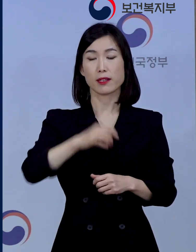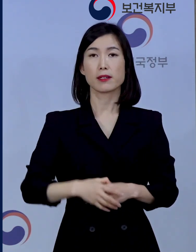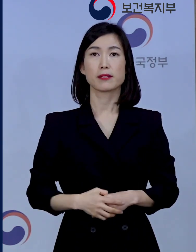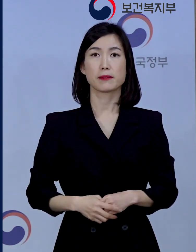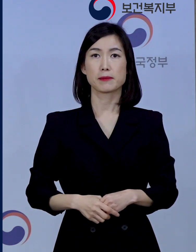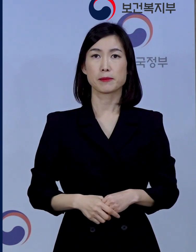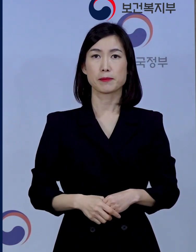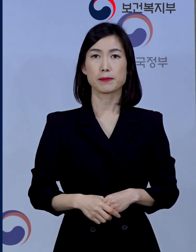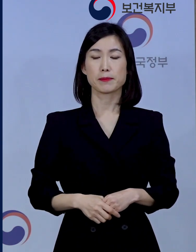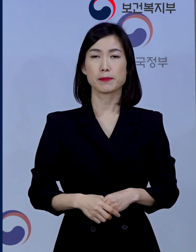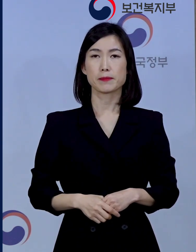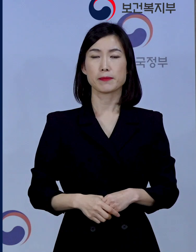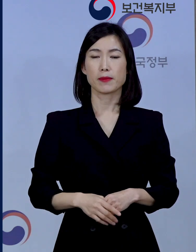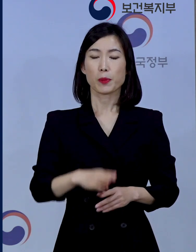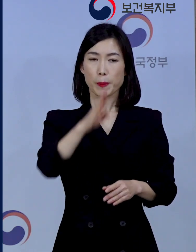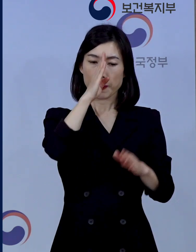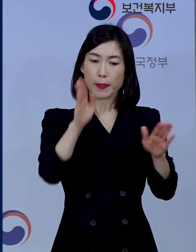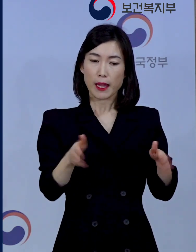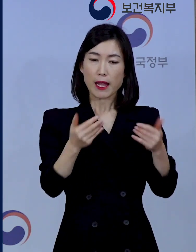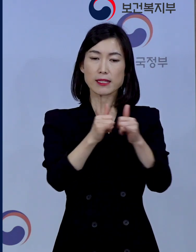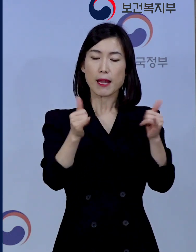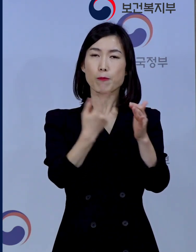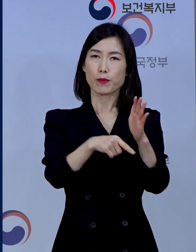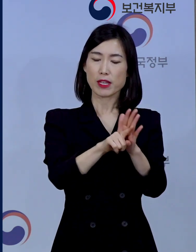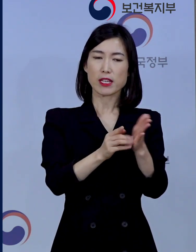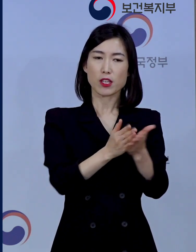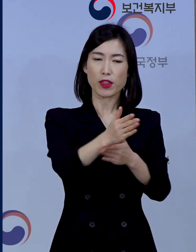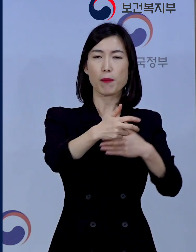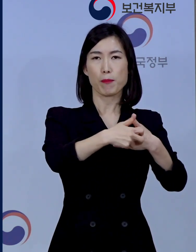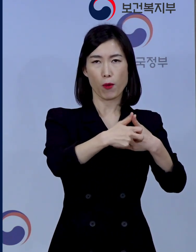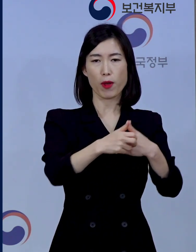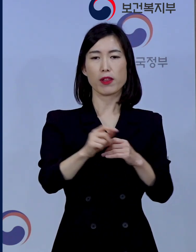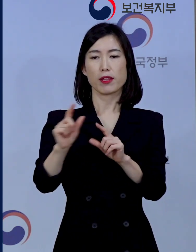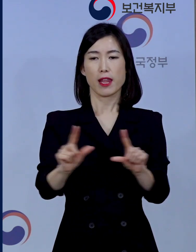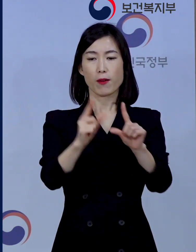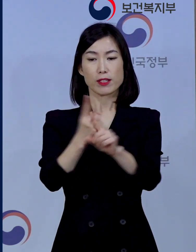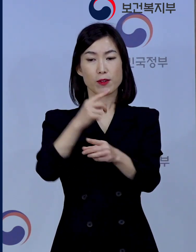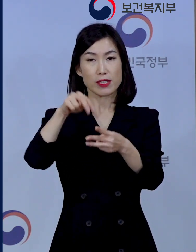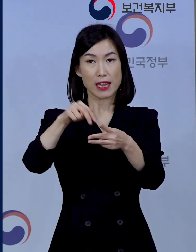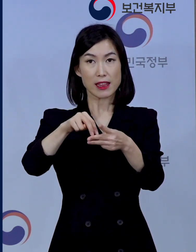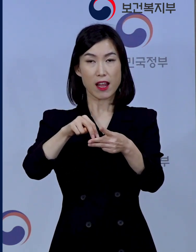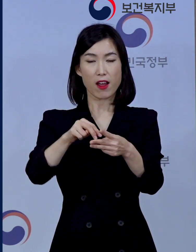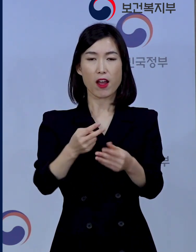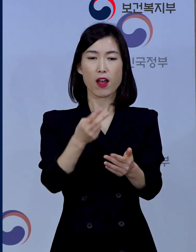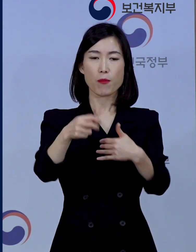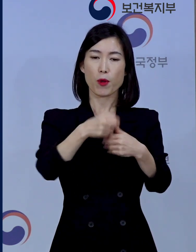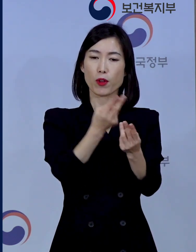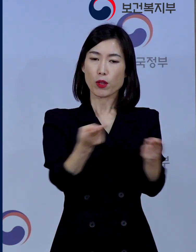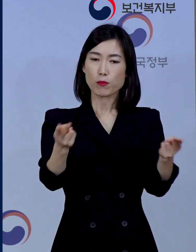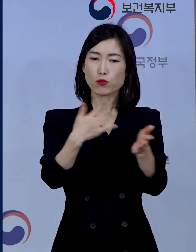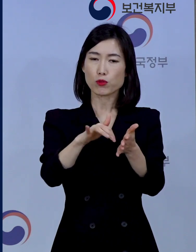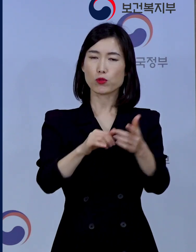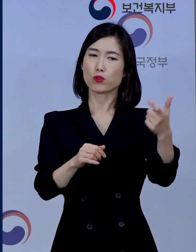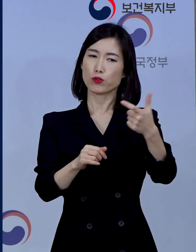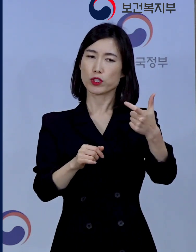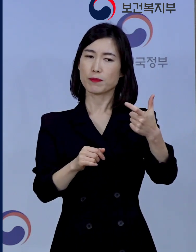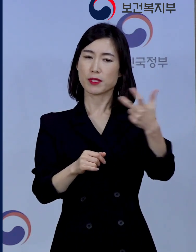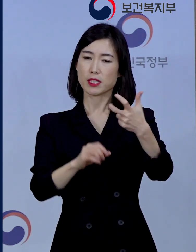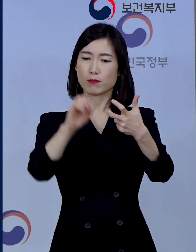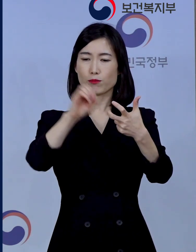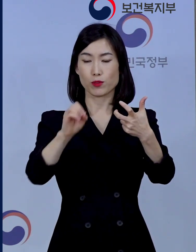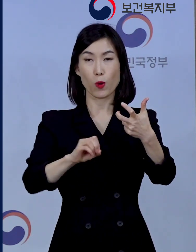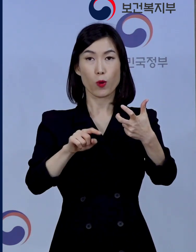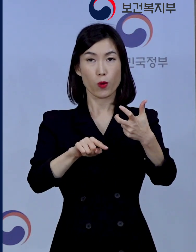수도 있습니다. 경증 환자를 위한 전담병원과 생활치료센터도 아직은 60-70%